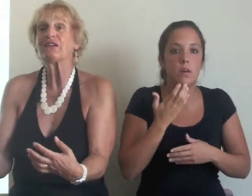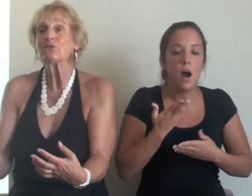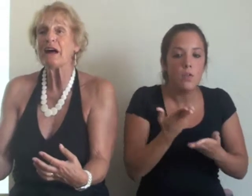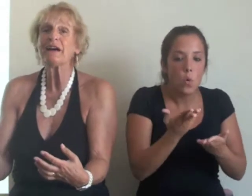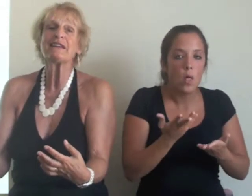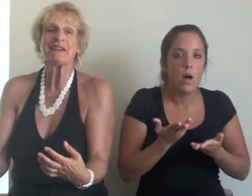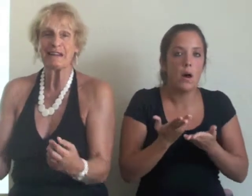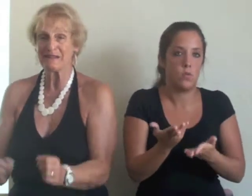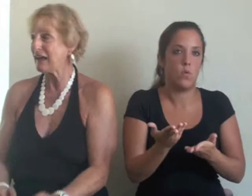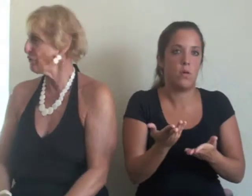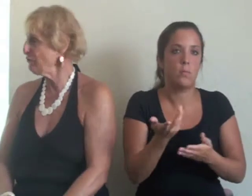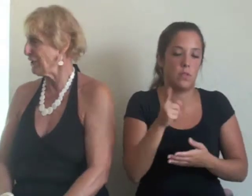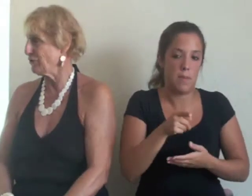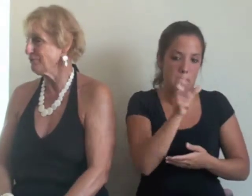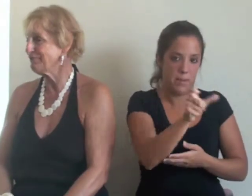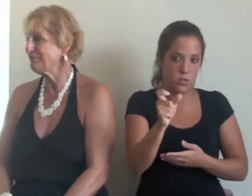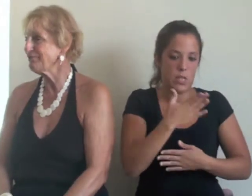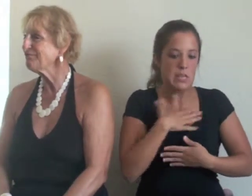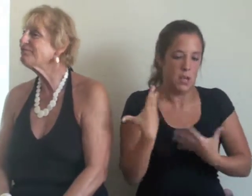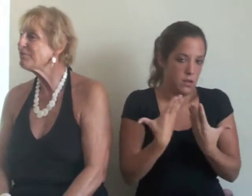si ayuda quieren estar conmigo.